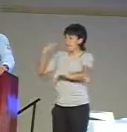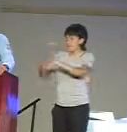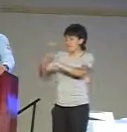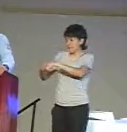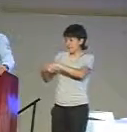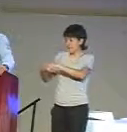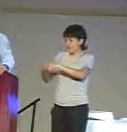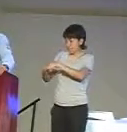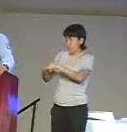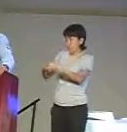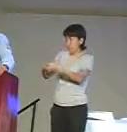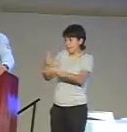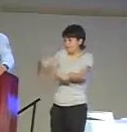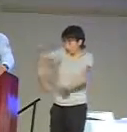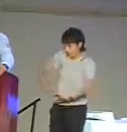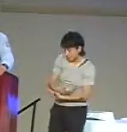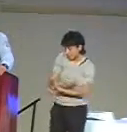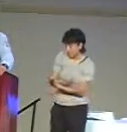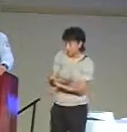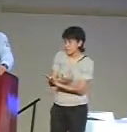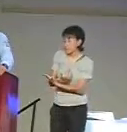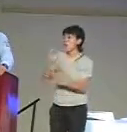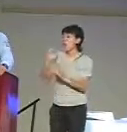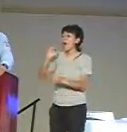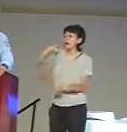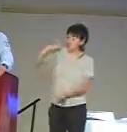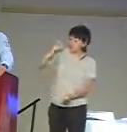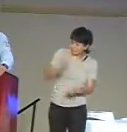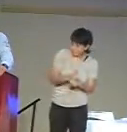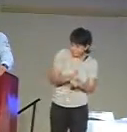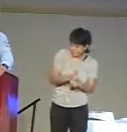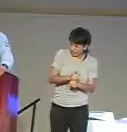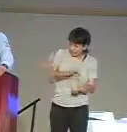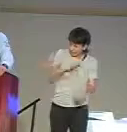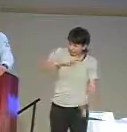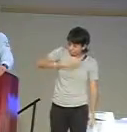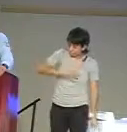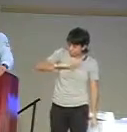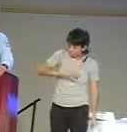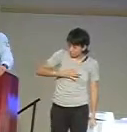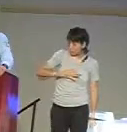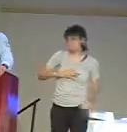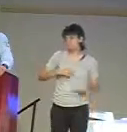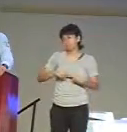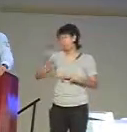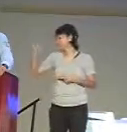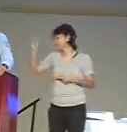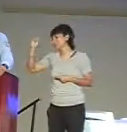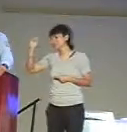periodontal, detección de sífilis y VIH durante el embarazo,